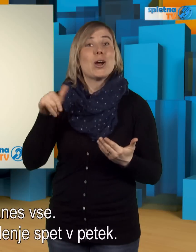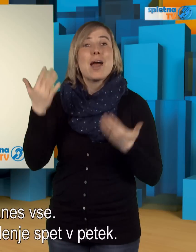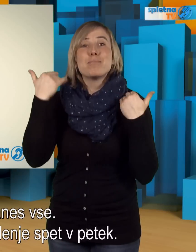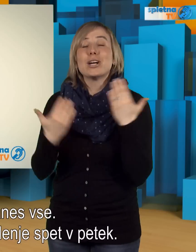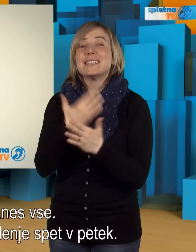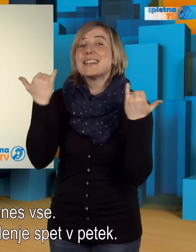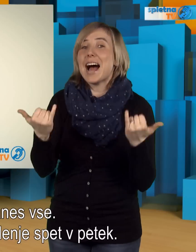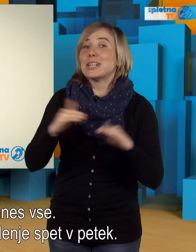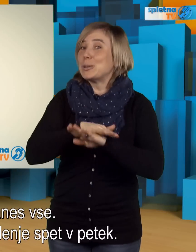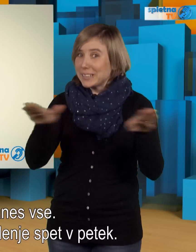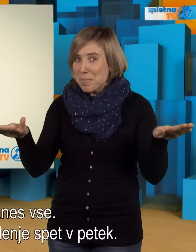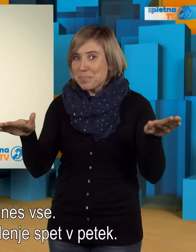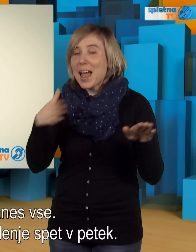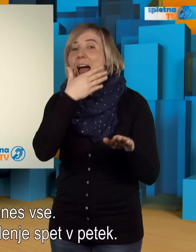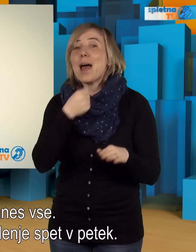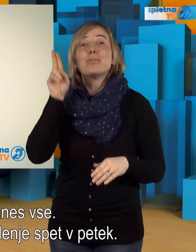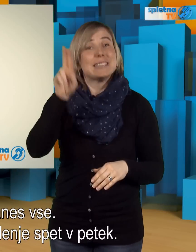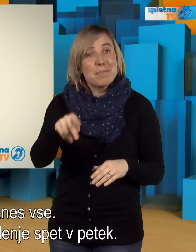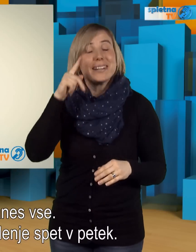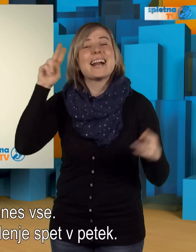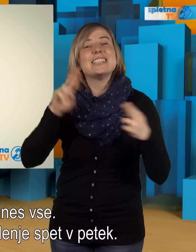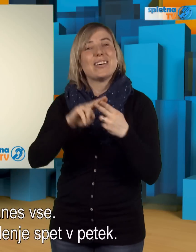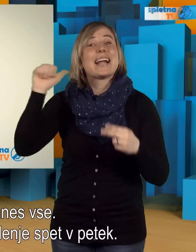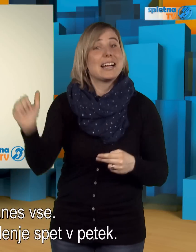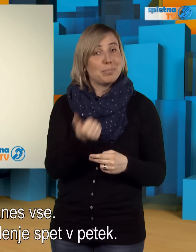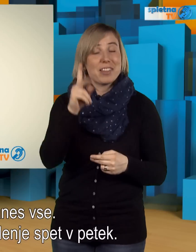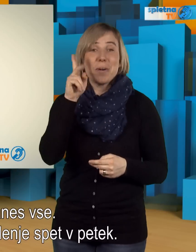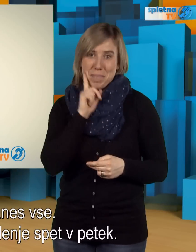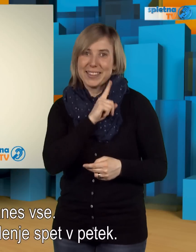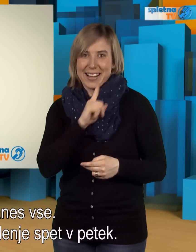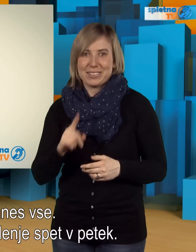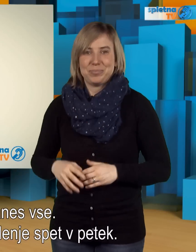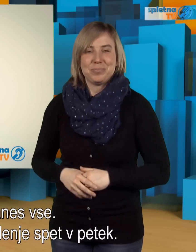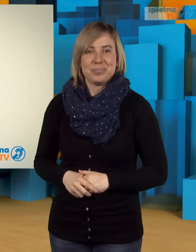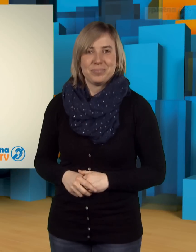danes vse. Lepo se imejte in nasvidenje spet v petek.